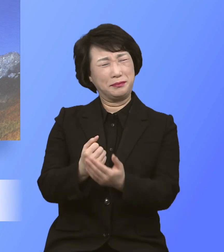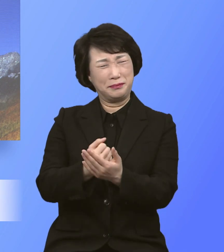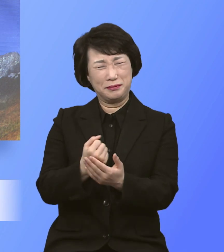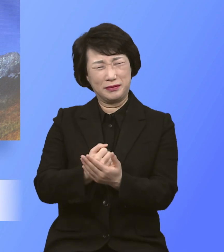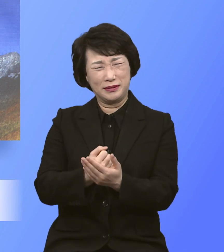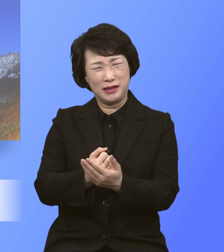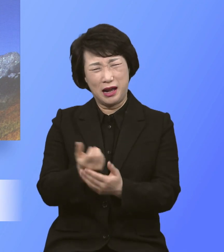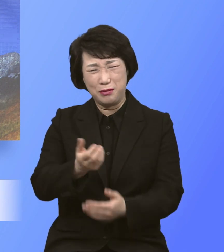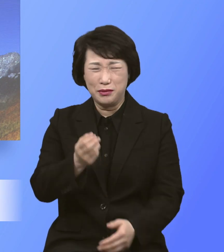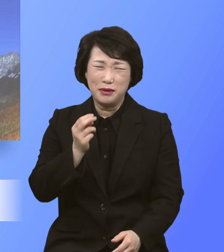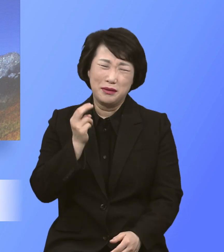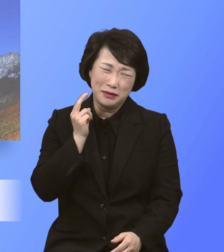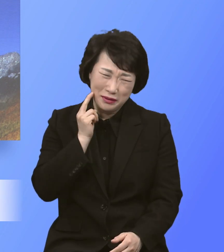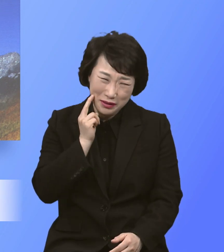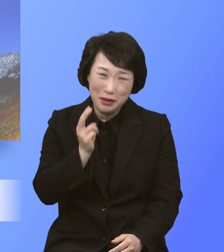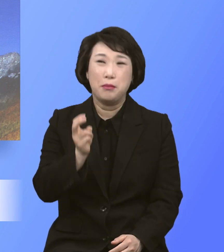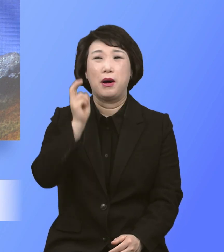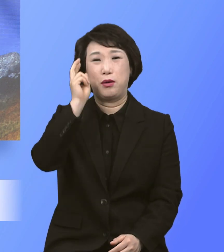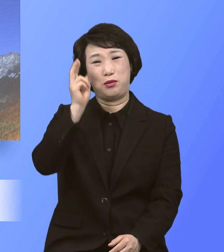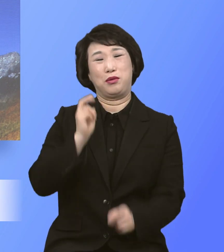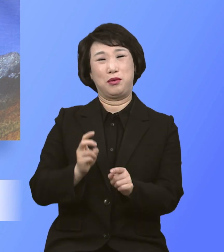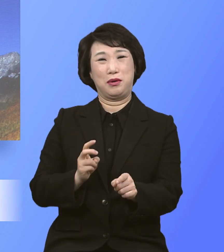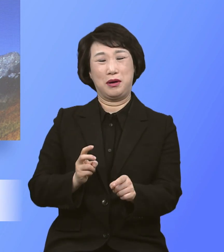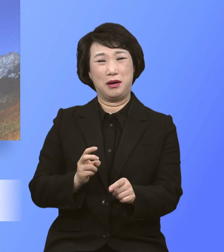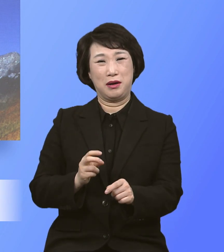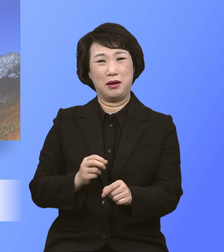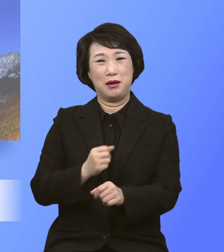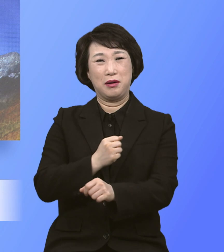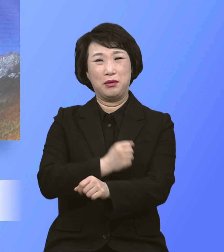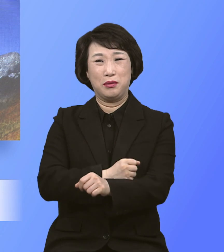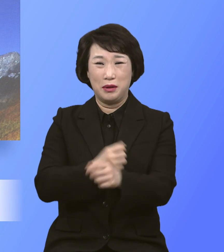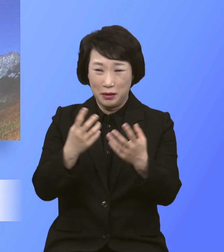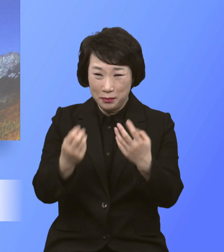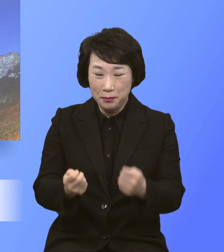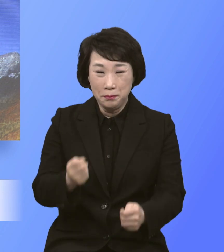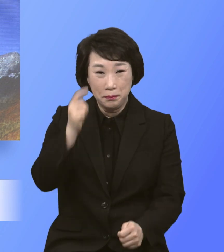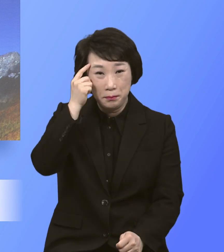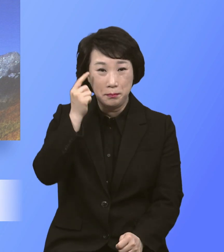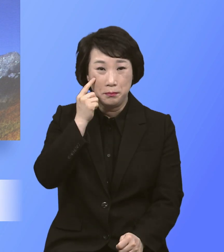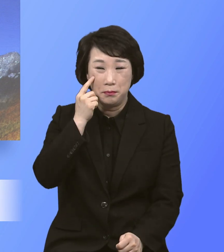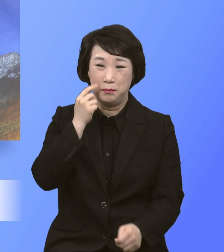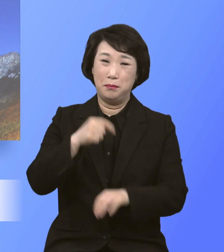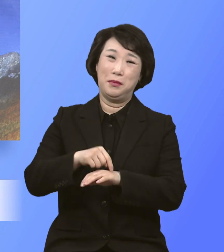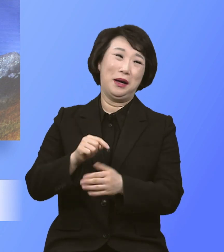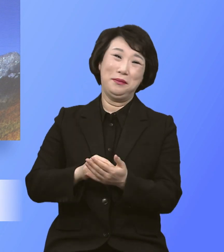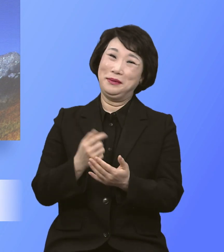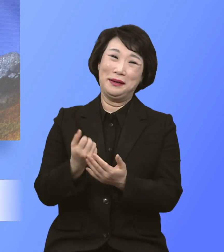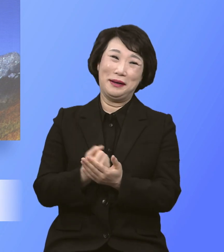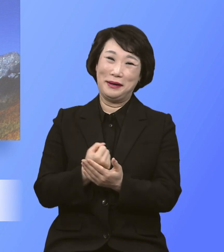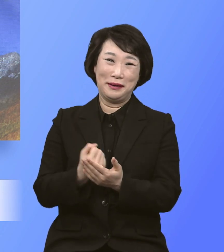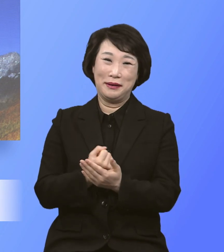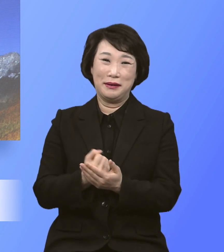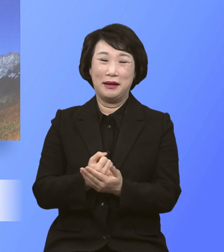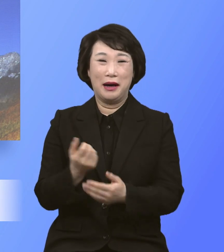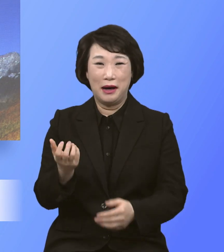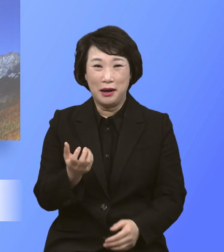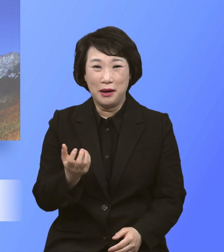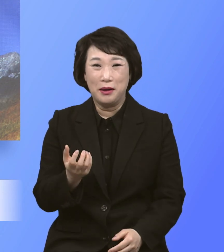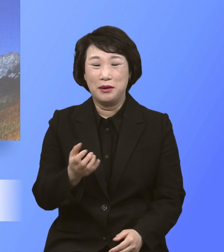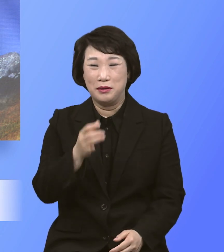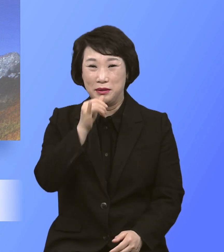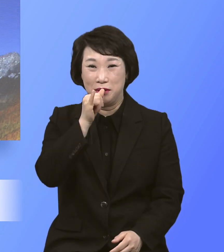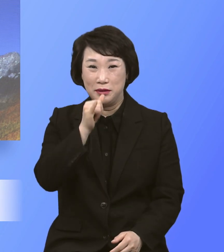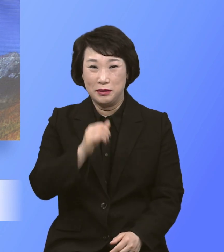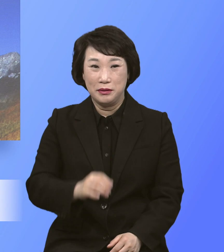정말로 괴로움이 충분하구나. 이걸 생각하면 안쓰럽잖아요. 참